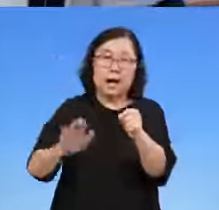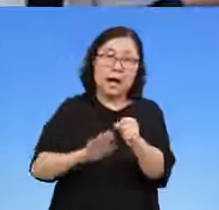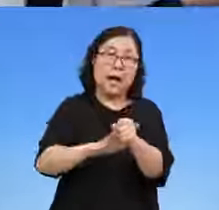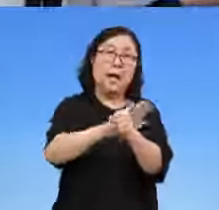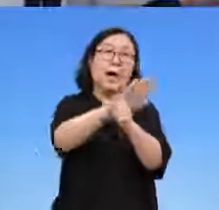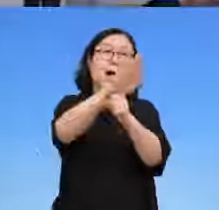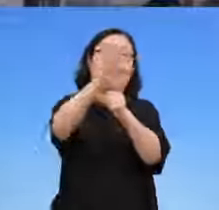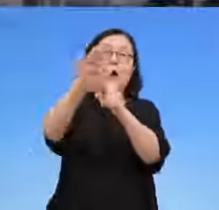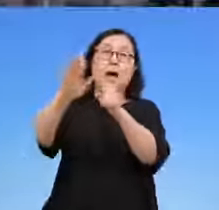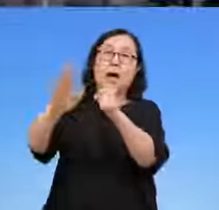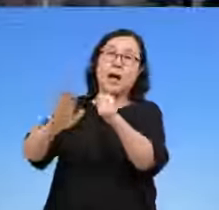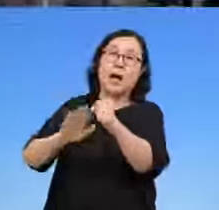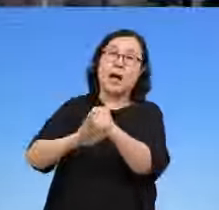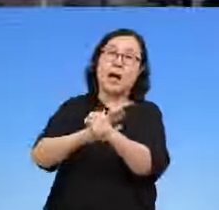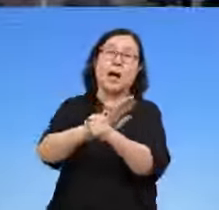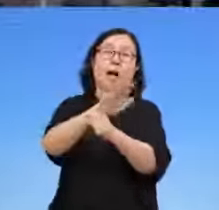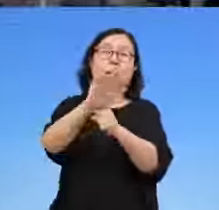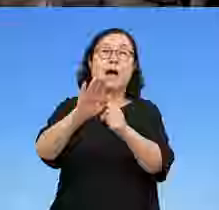사랑,